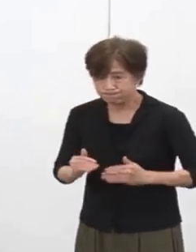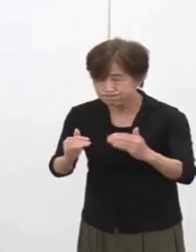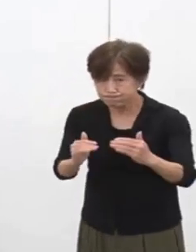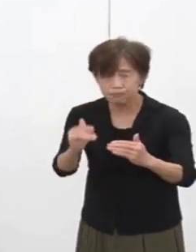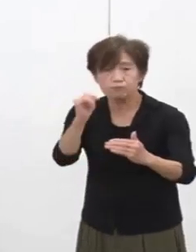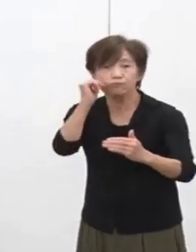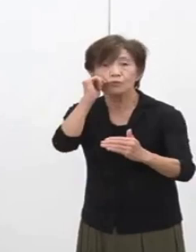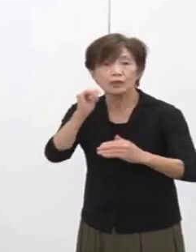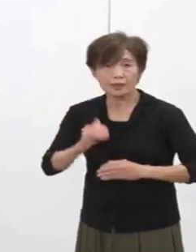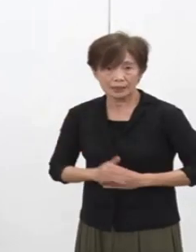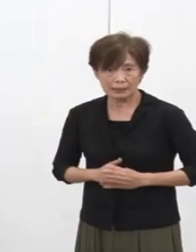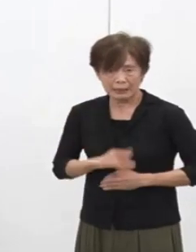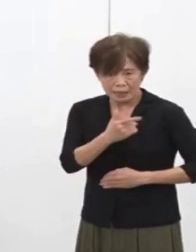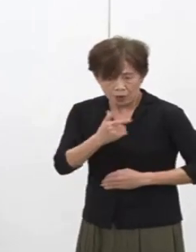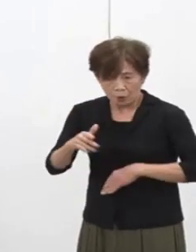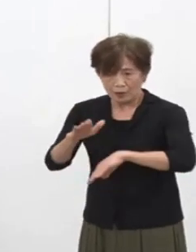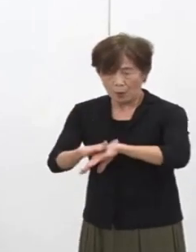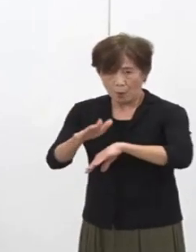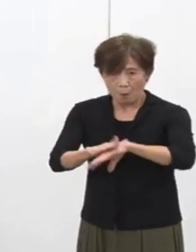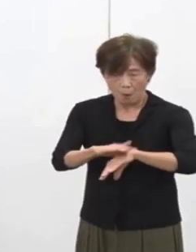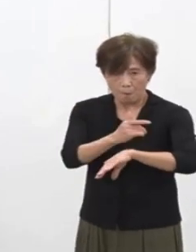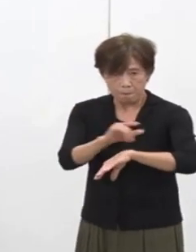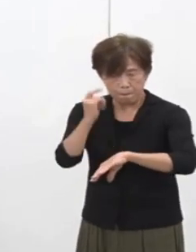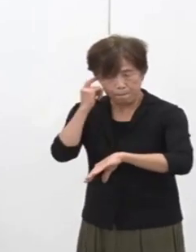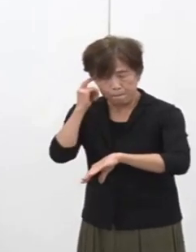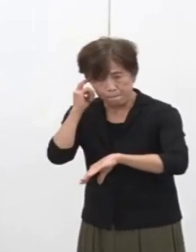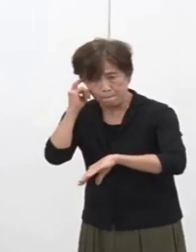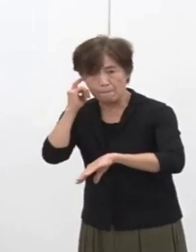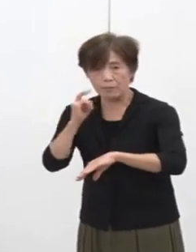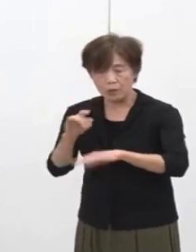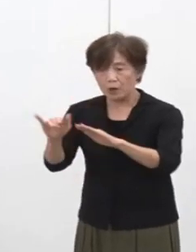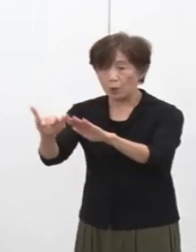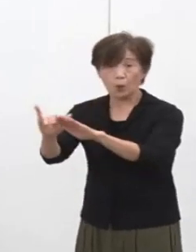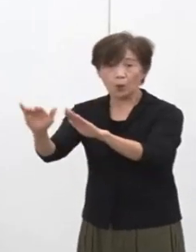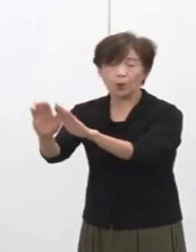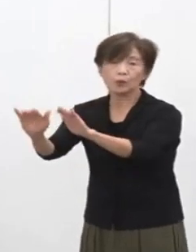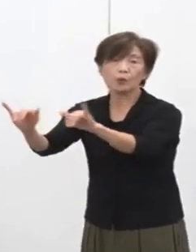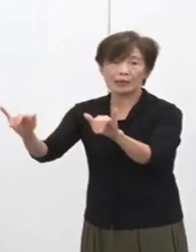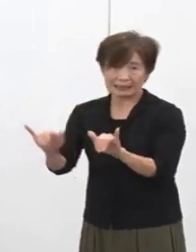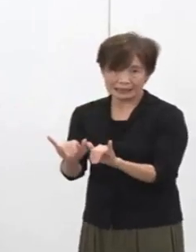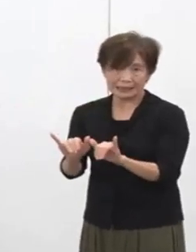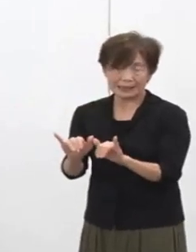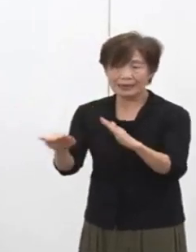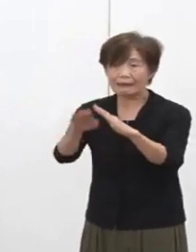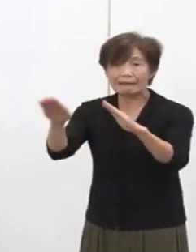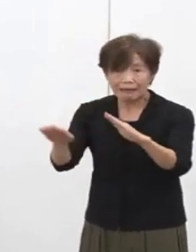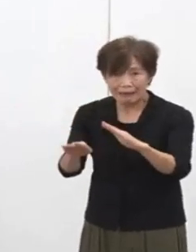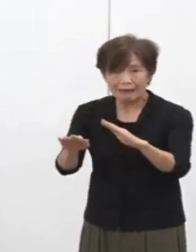能な限りの手法を使ってそういった子どもたちやご家庭にアプローチしていきたいと思います。